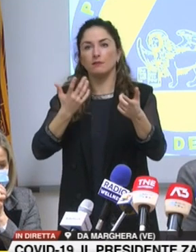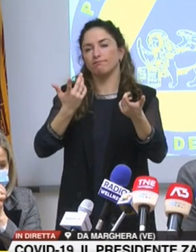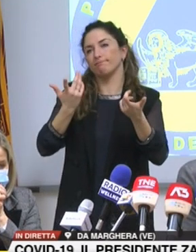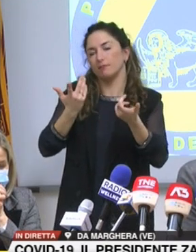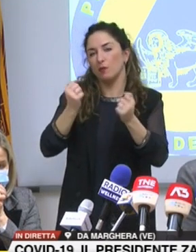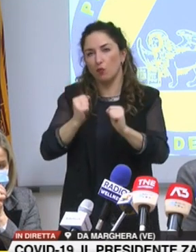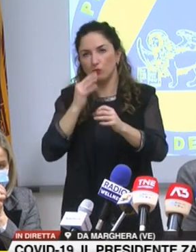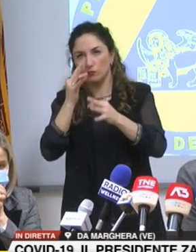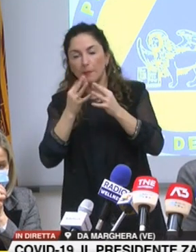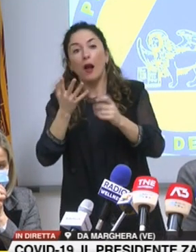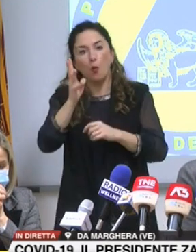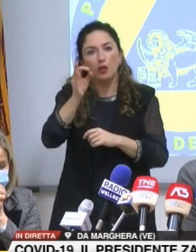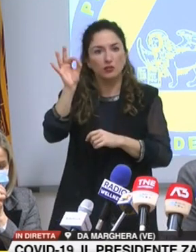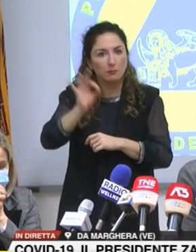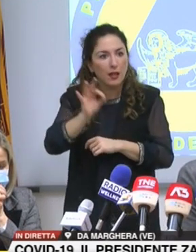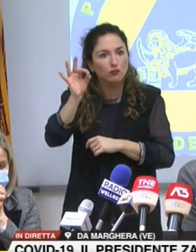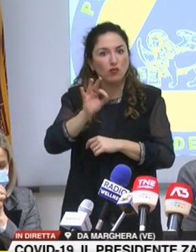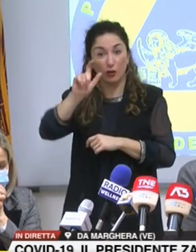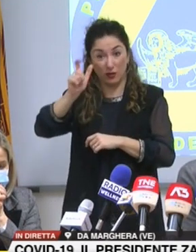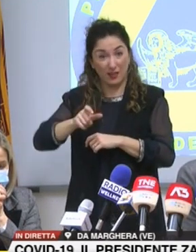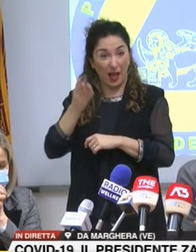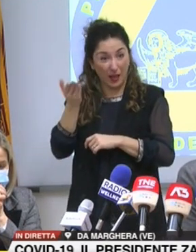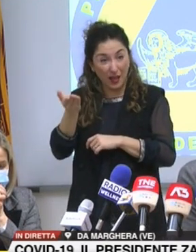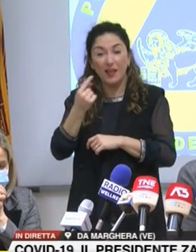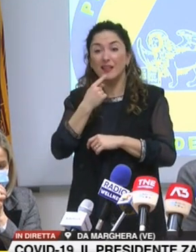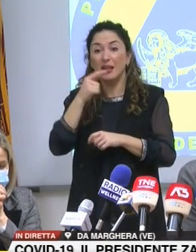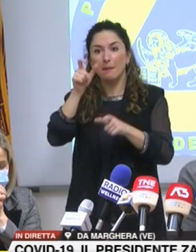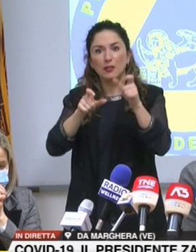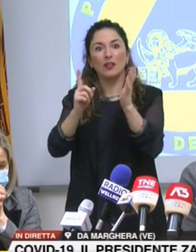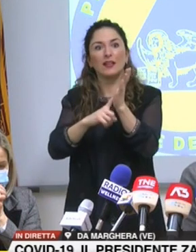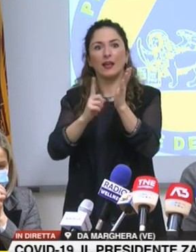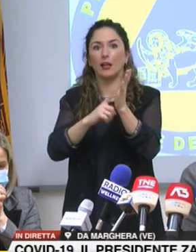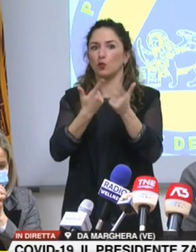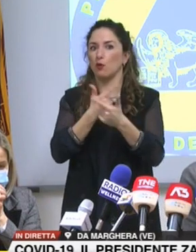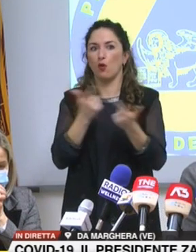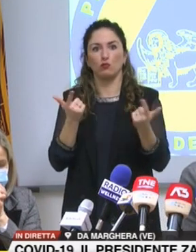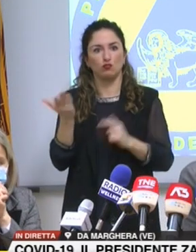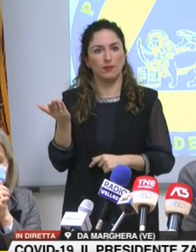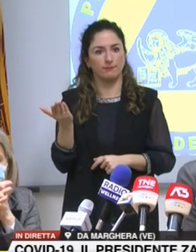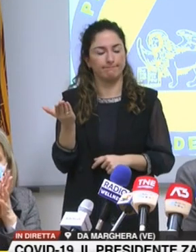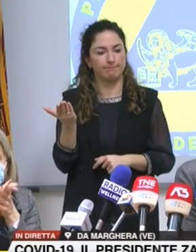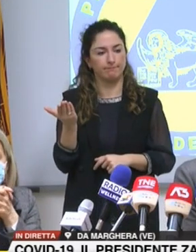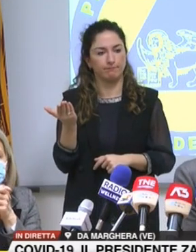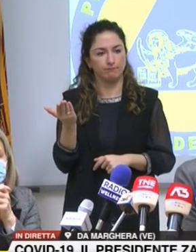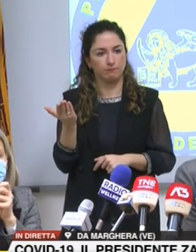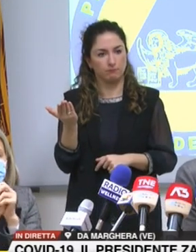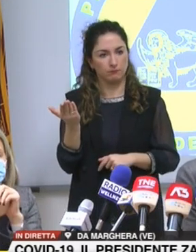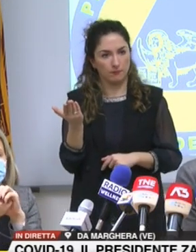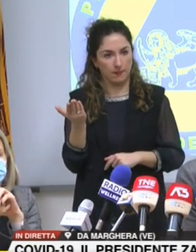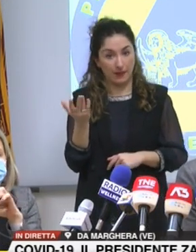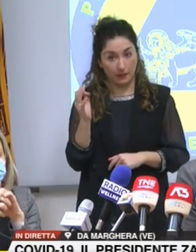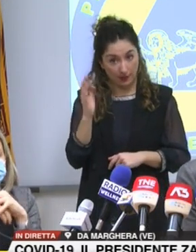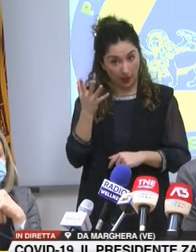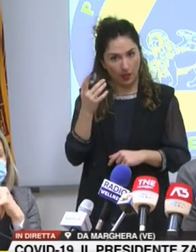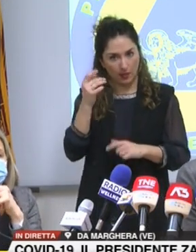giustificazioni all'interno, di 14% dei vaccini fatti in Italia è stato fatto a gente che non aveva titolo di avere il vaccino. Cioè se è vero e se è confermato